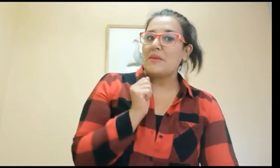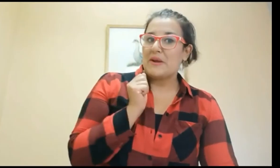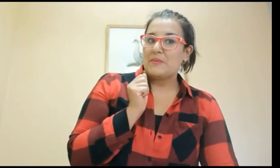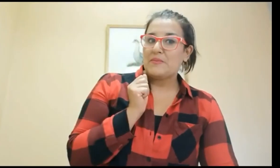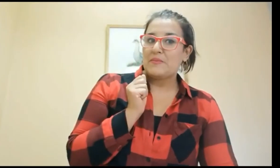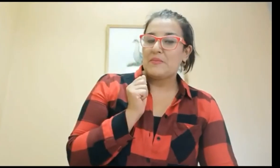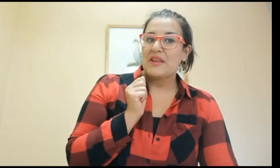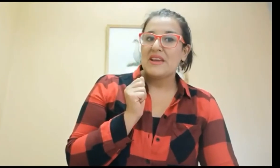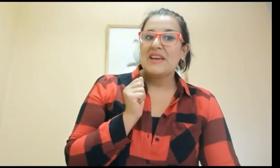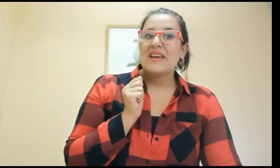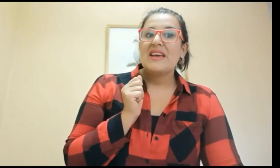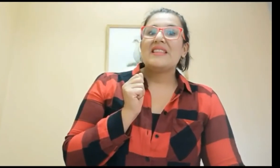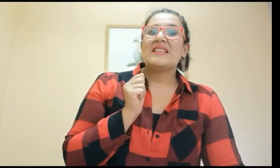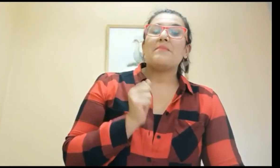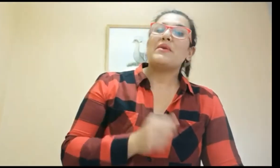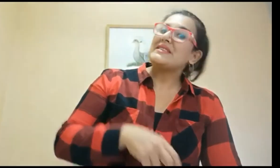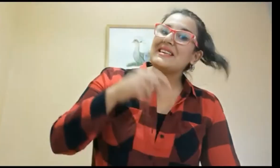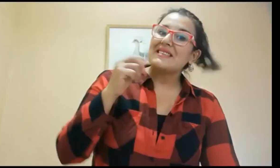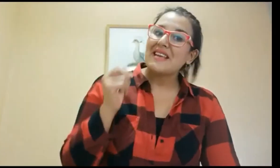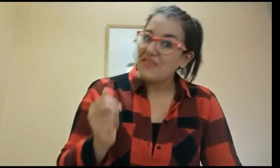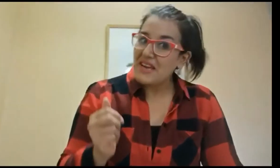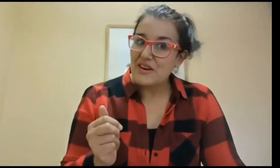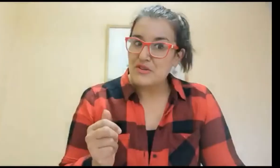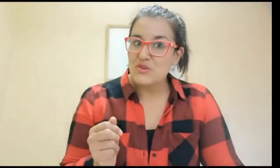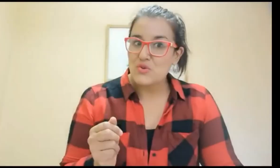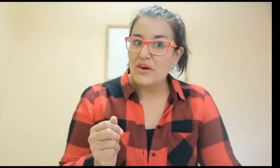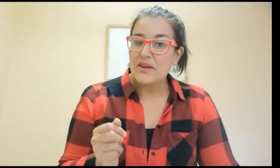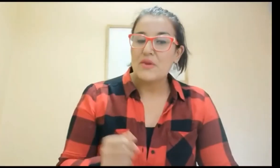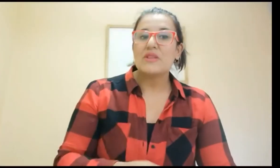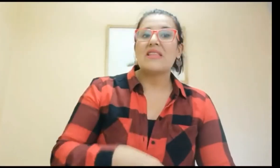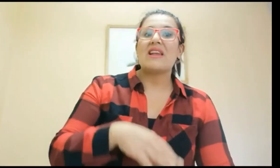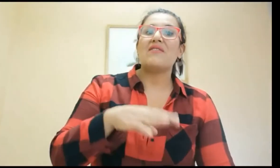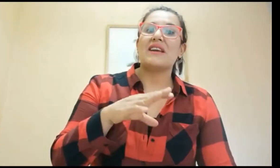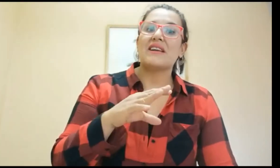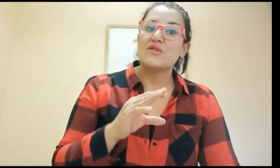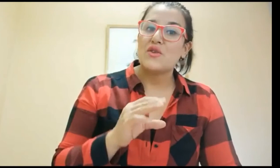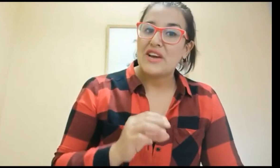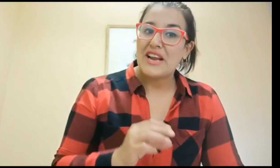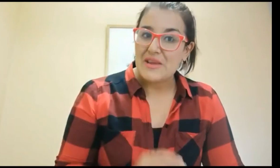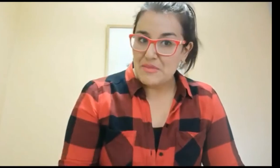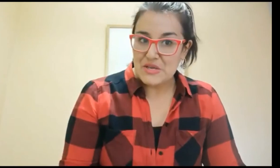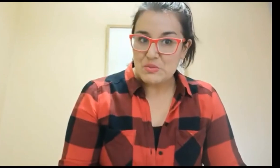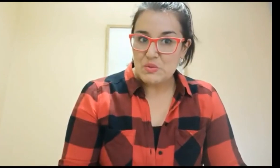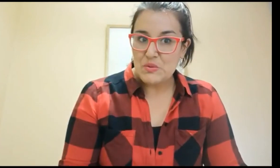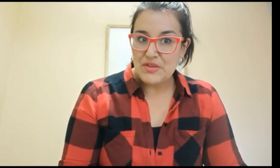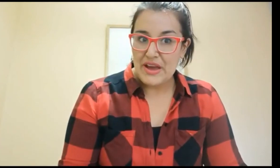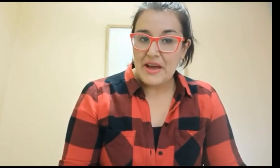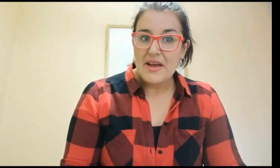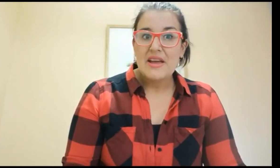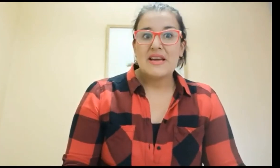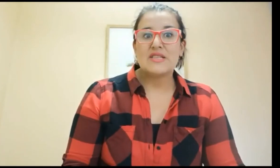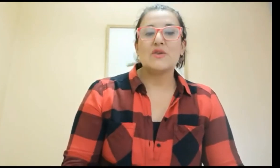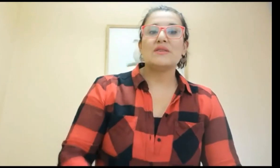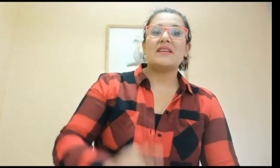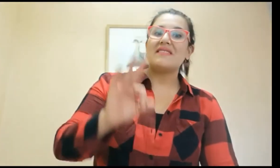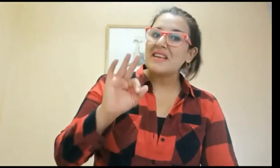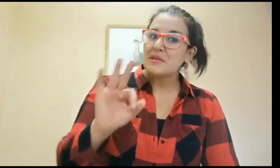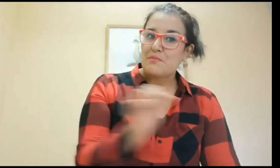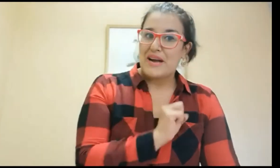primero. Después de escribirlos en su cuaderno, ustedes los van a resolver ahí mismo, ¿ya? Entonces, hay tres